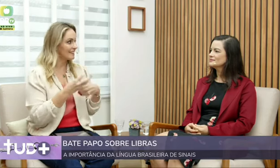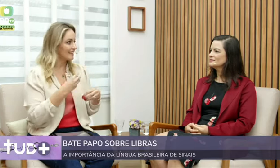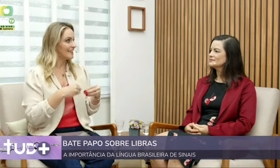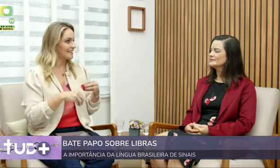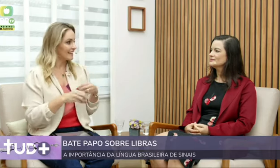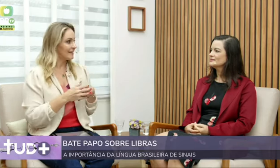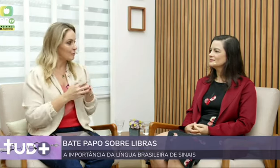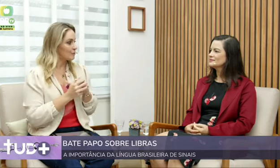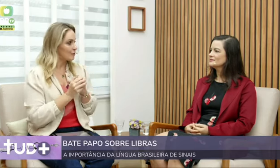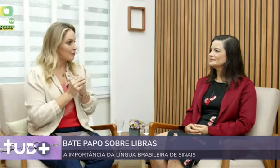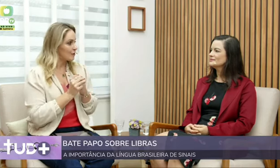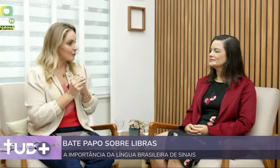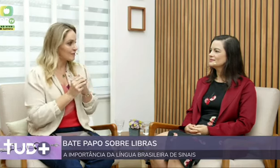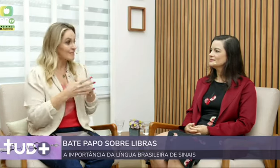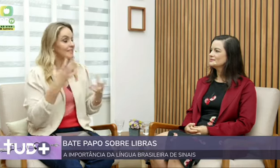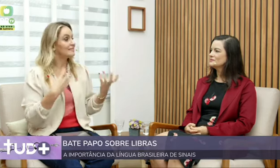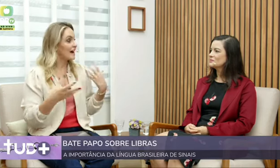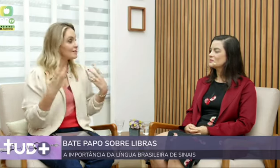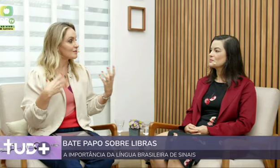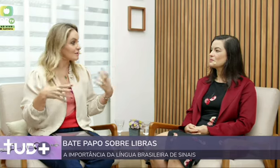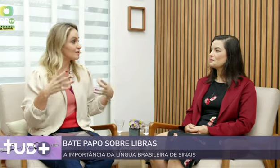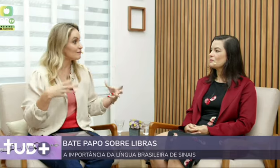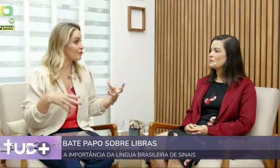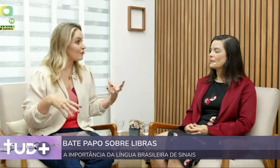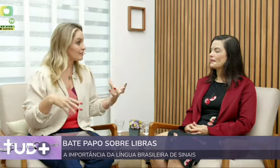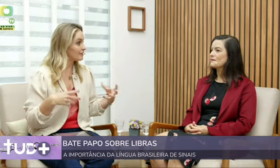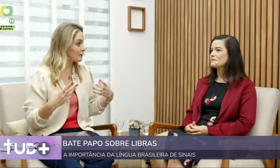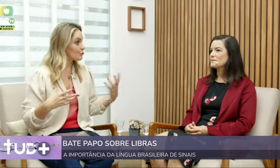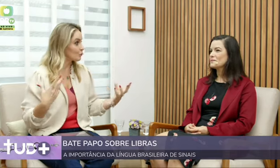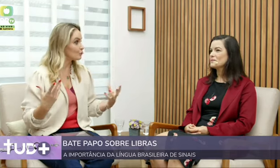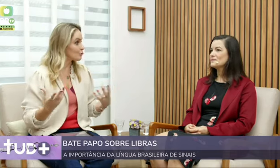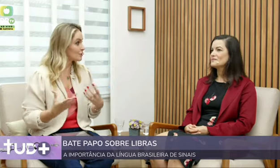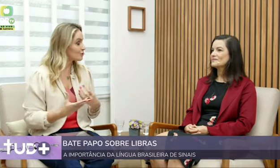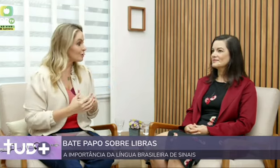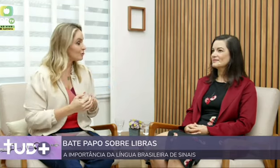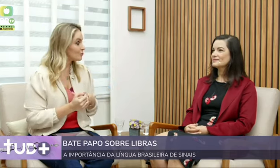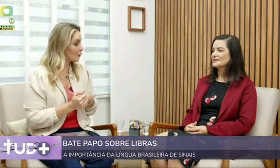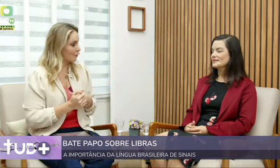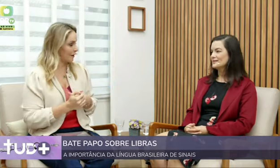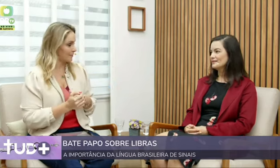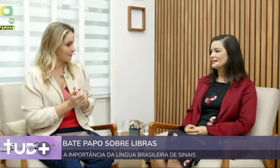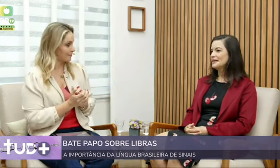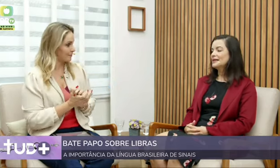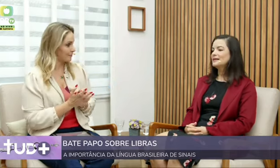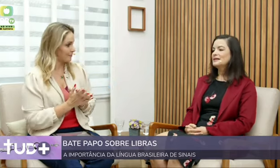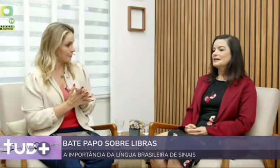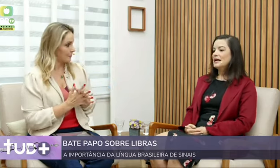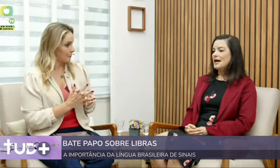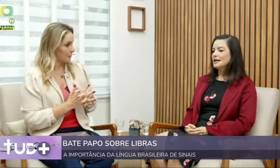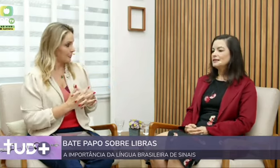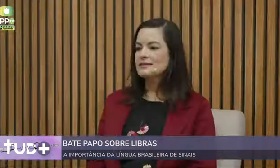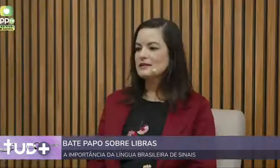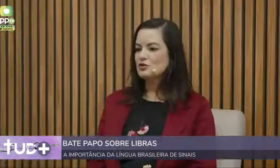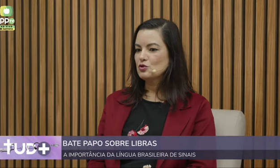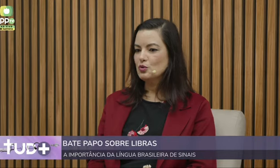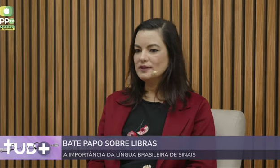ali, né, com as facilidades que desenvolvem também os outros sentidos? Como é? A criança